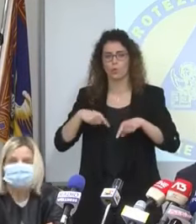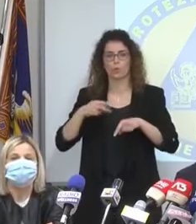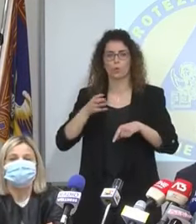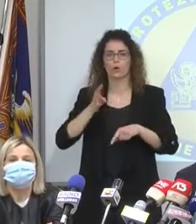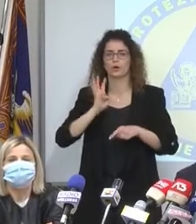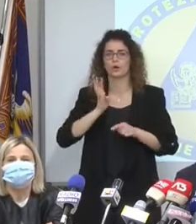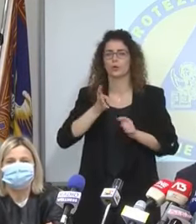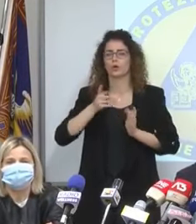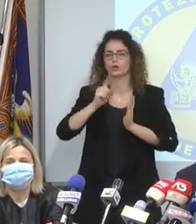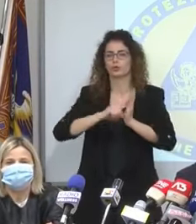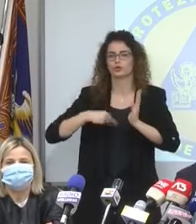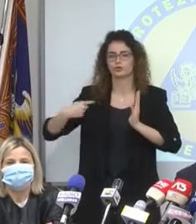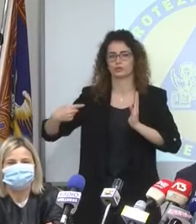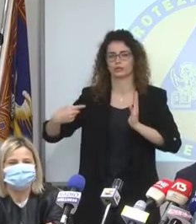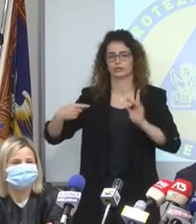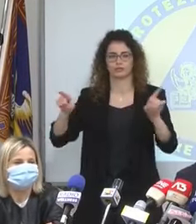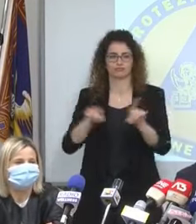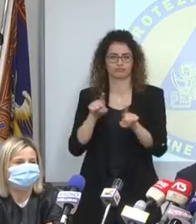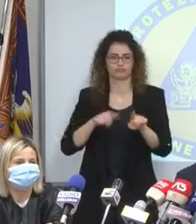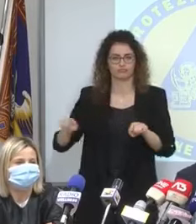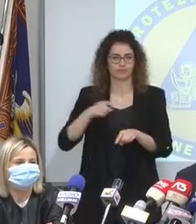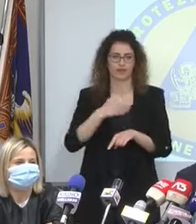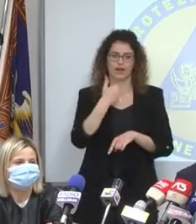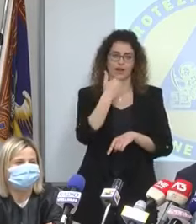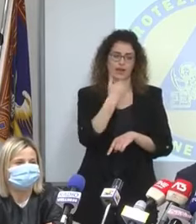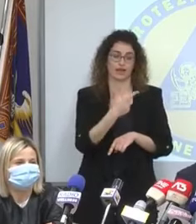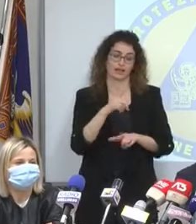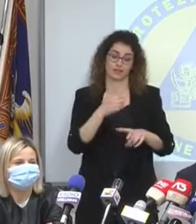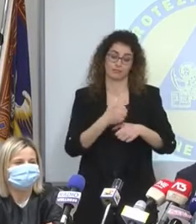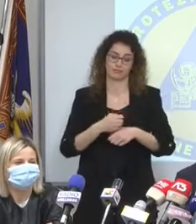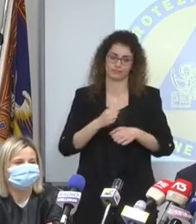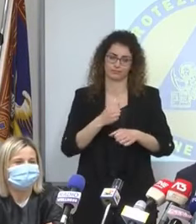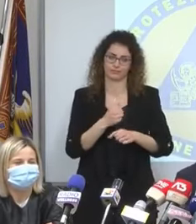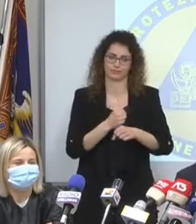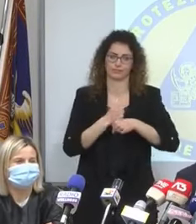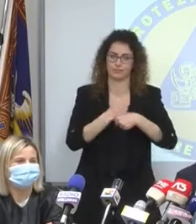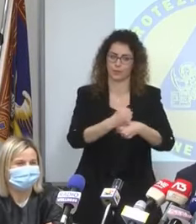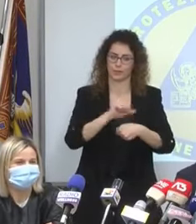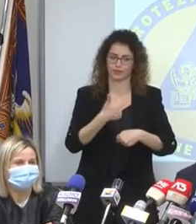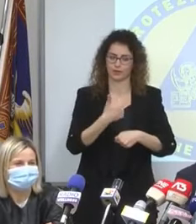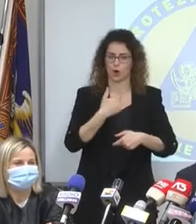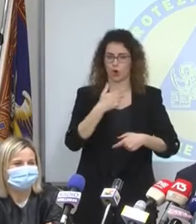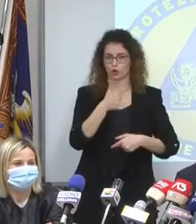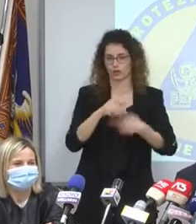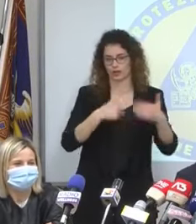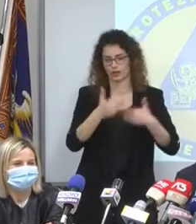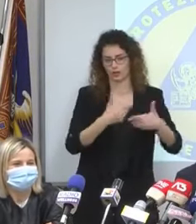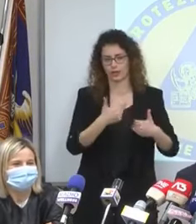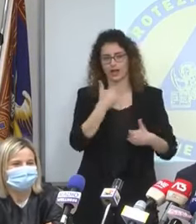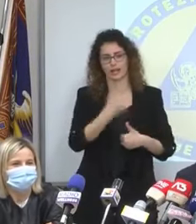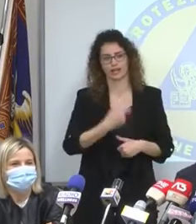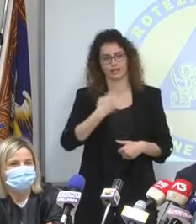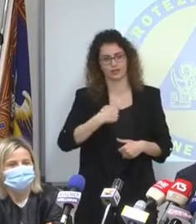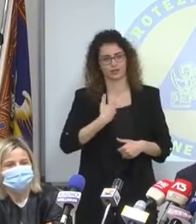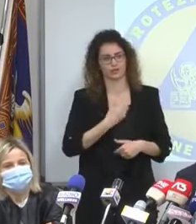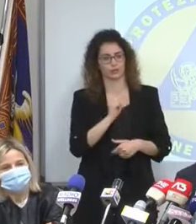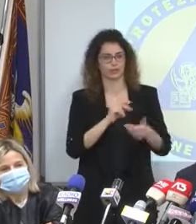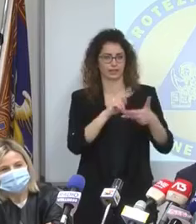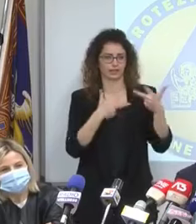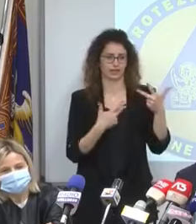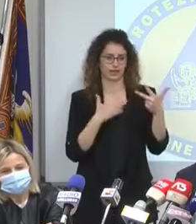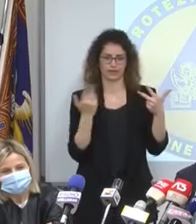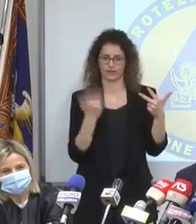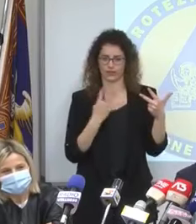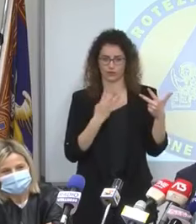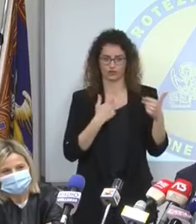voi. Angela, prego, se no non finisce più, tosato. Federiva. Grazie Presidente, buongiorno. Ho tre domande, vado veloce.